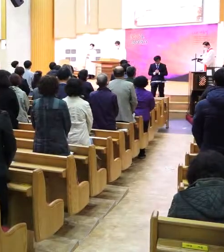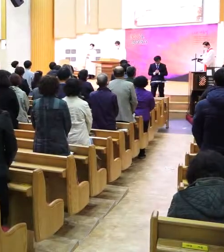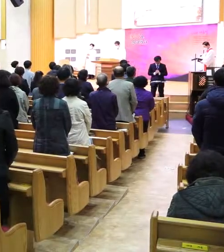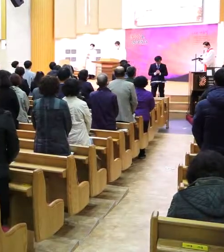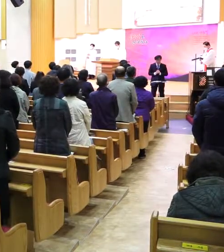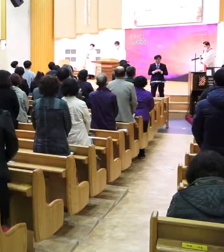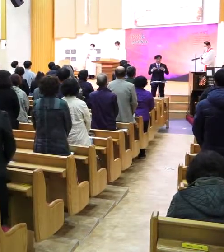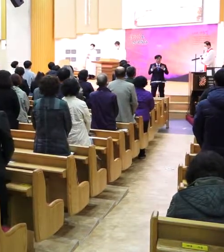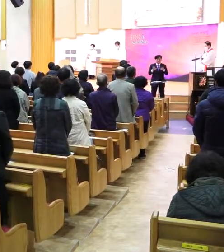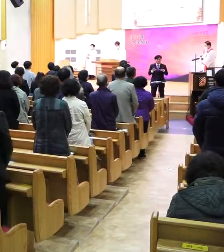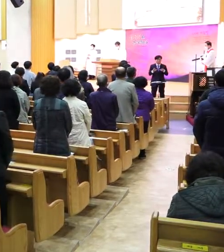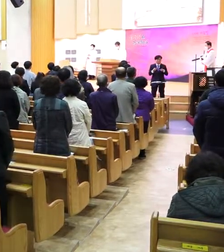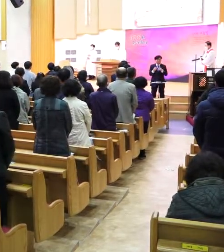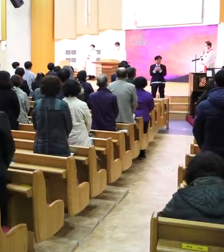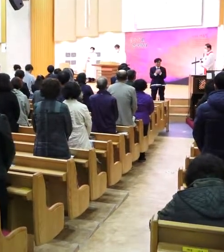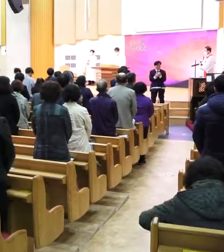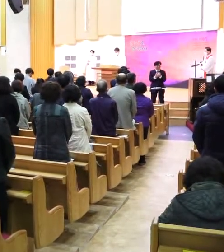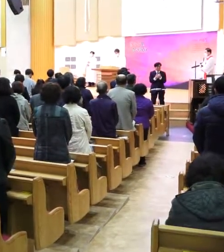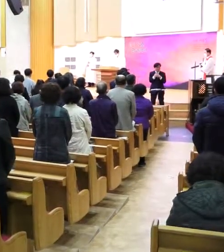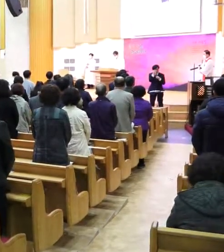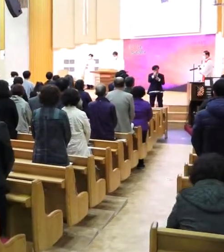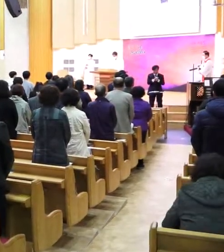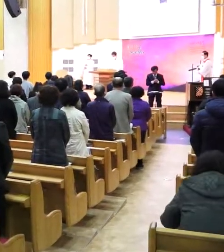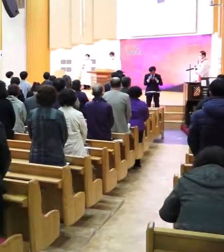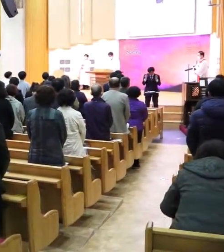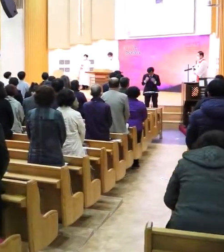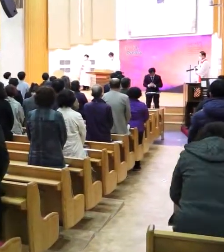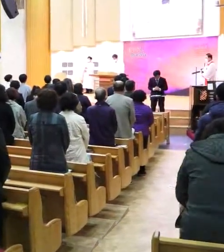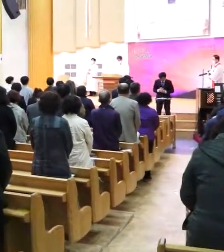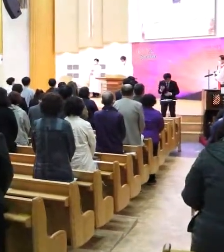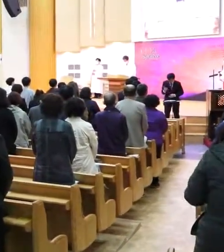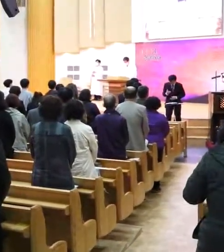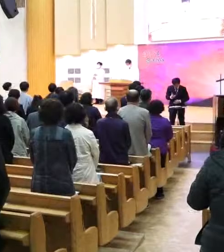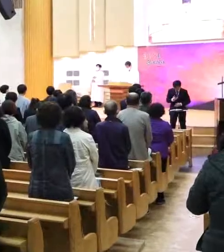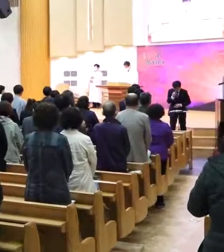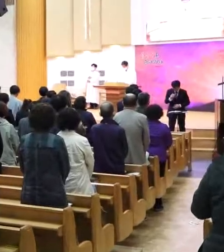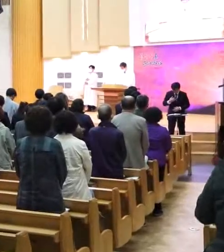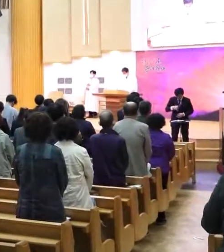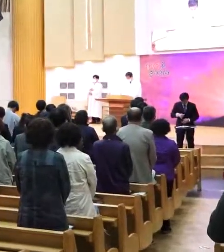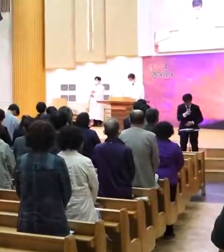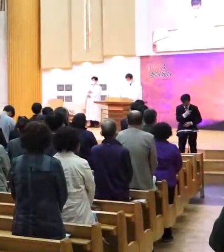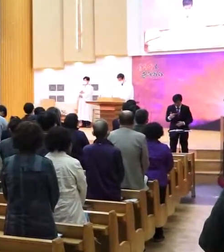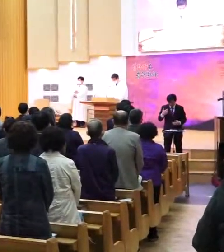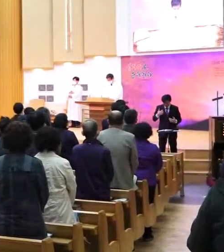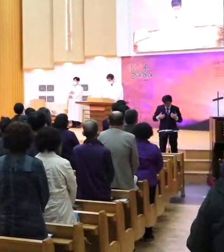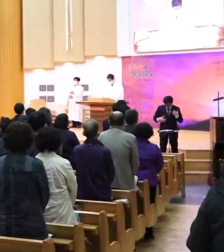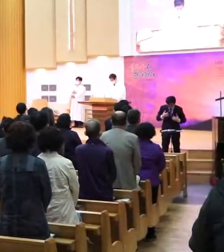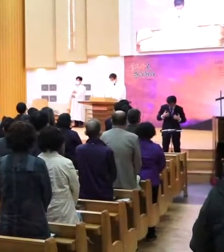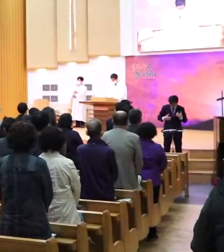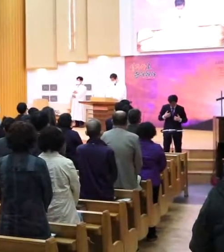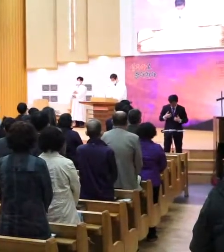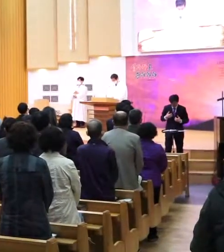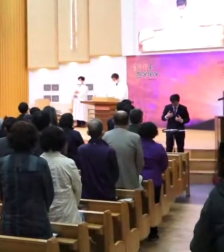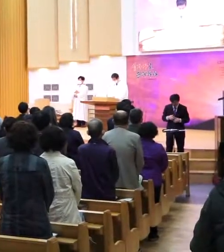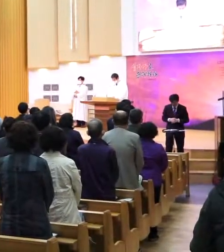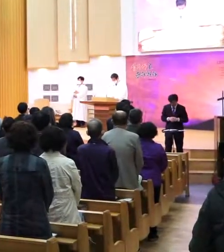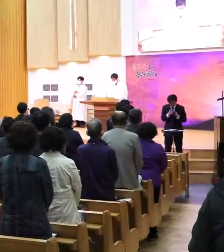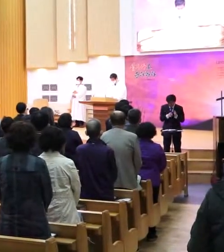종료주의 은혜의 예배입니다. 시온에 따라 크게 기뻐할지어다. 예루살렘에 따라